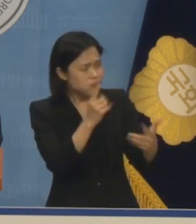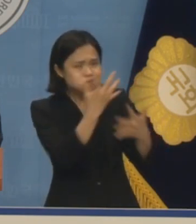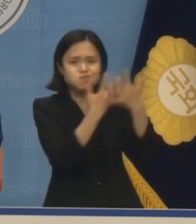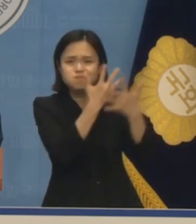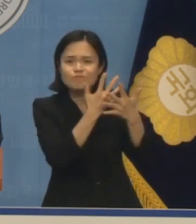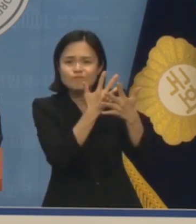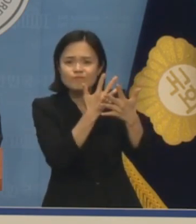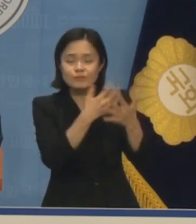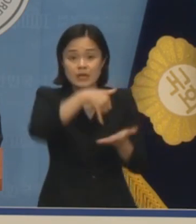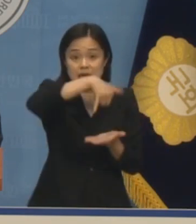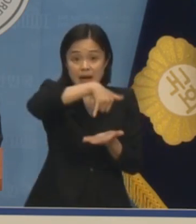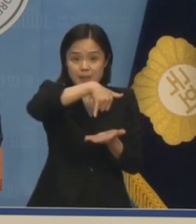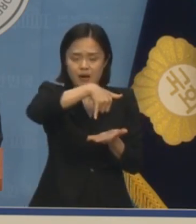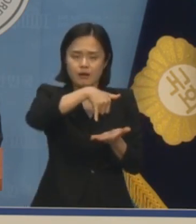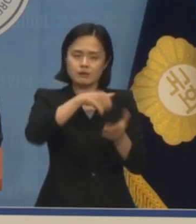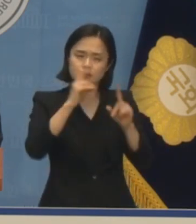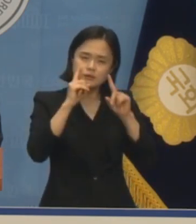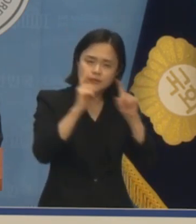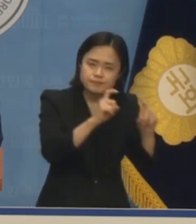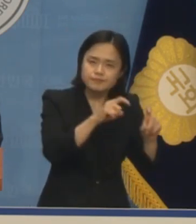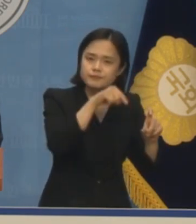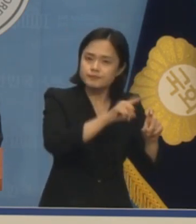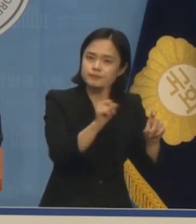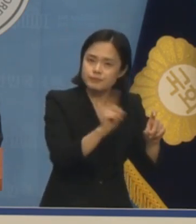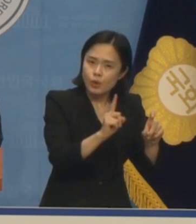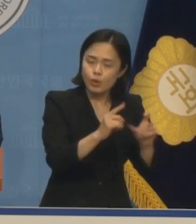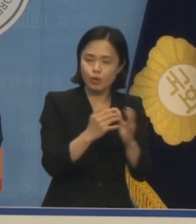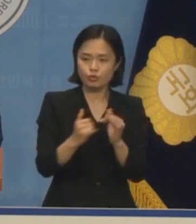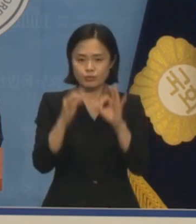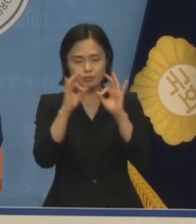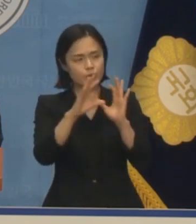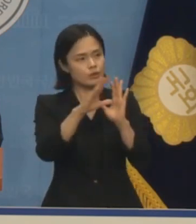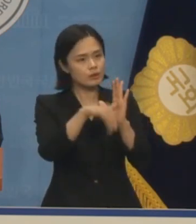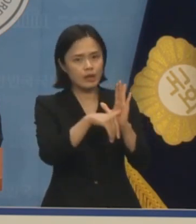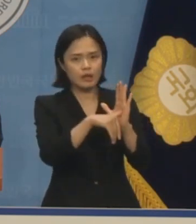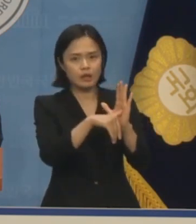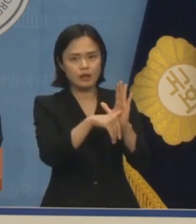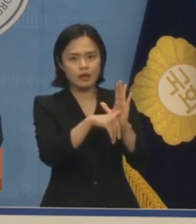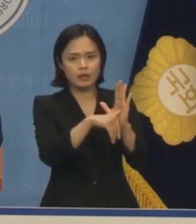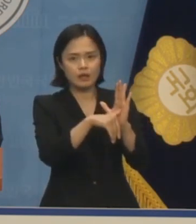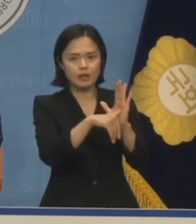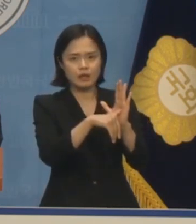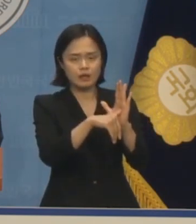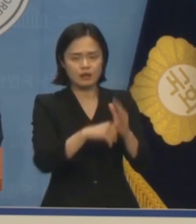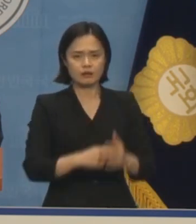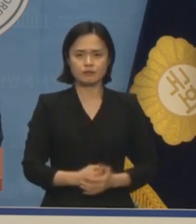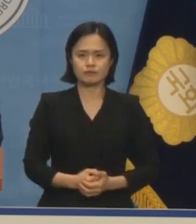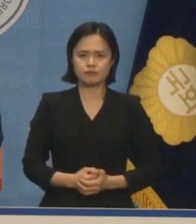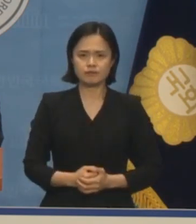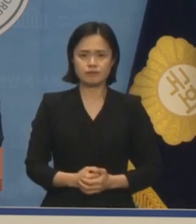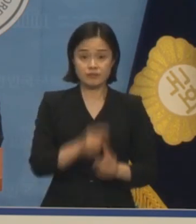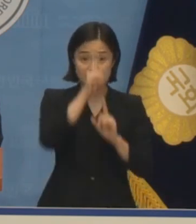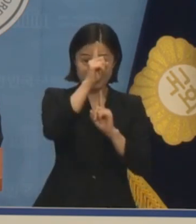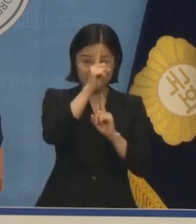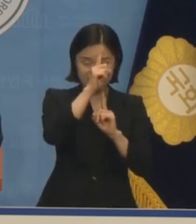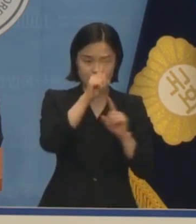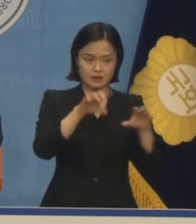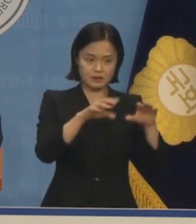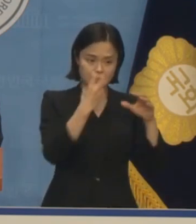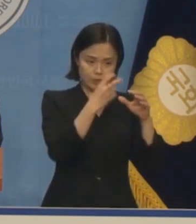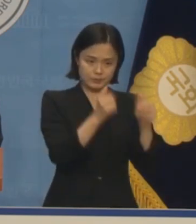의혹조차 총선에서 드러난 국민의 냉혹한 민심에 못 이겨 이 총장이 직접 김건희 여사 소환 조사